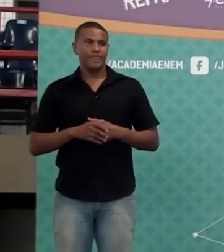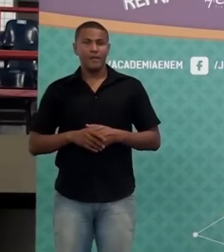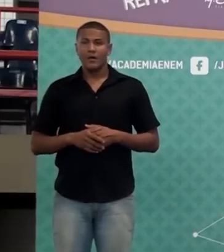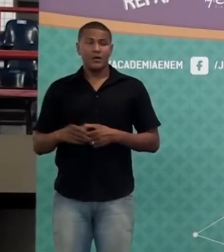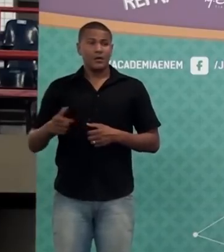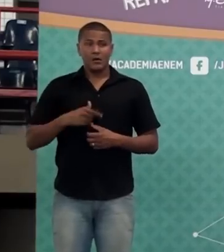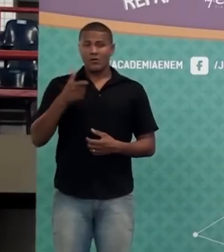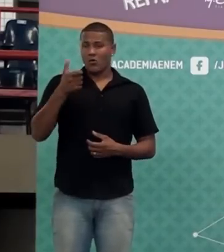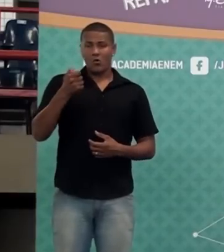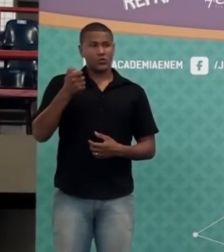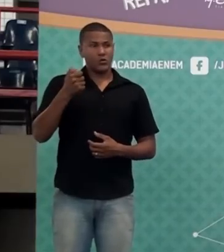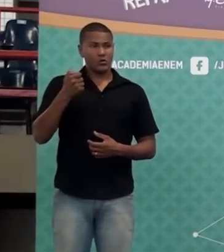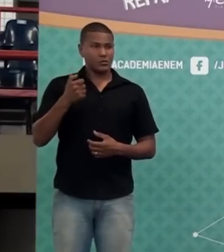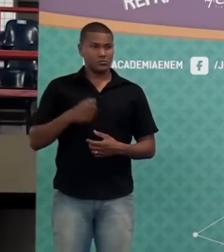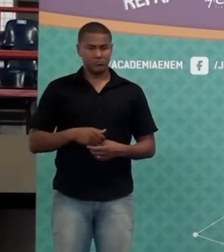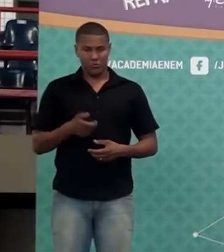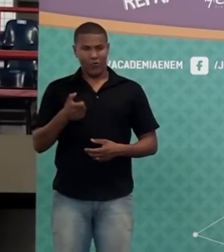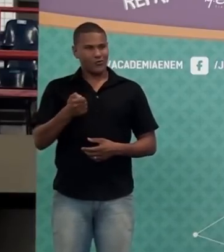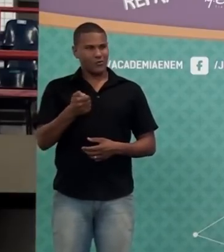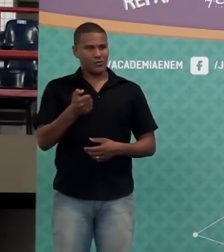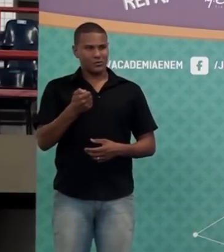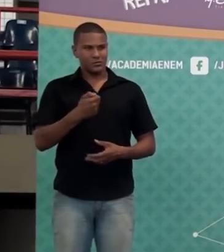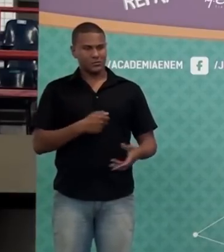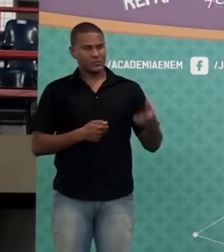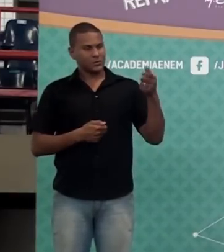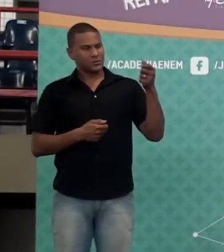mão, com acento ou com R?